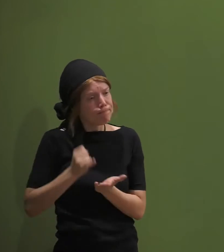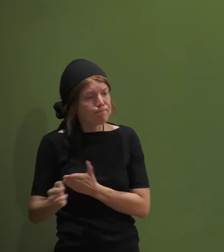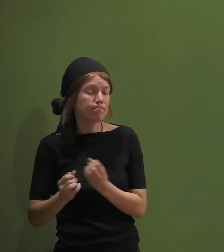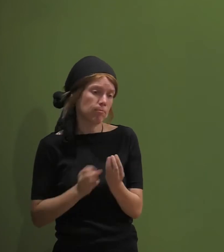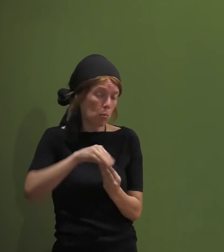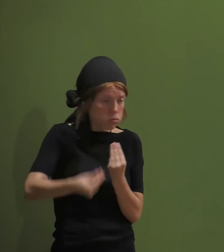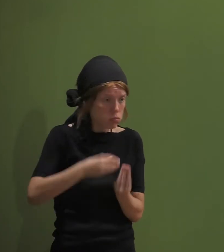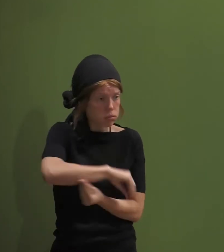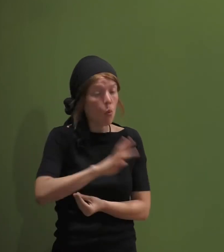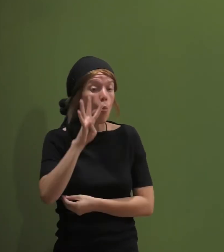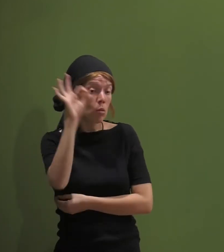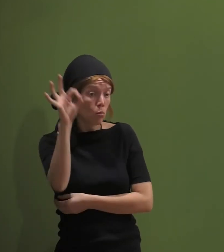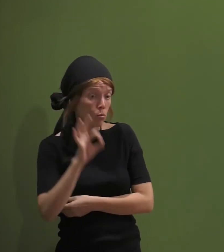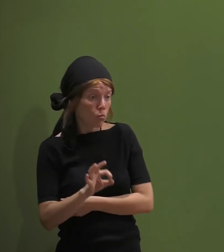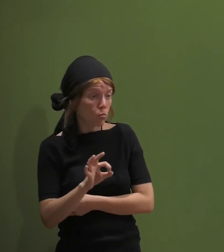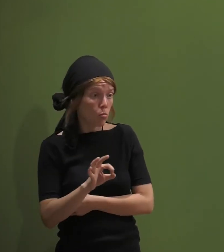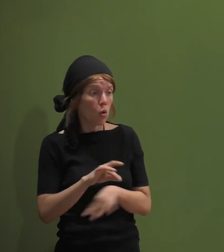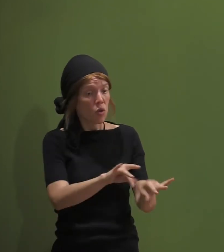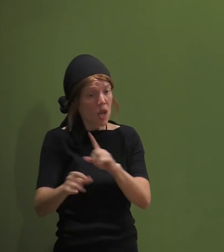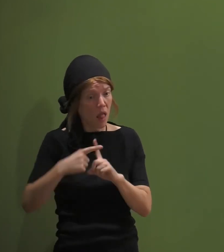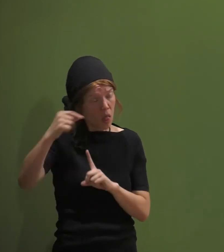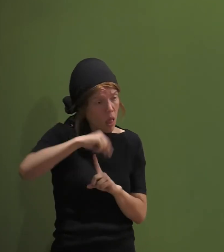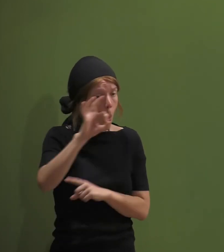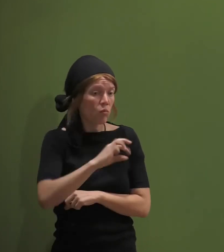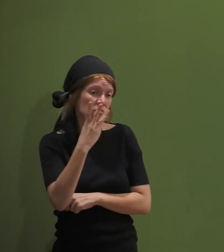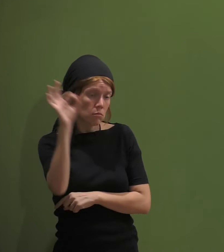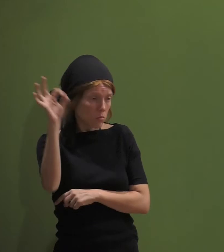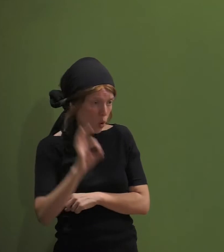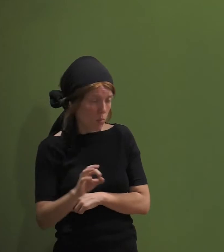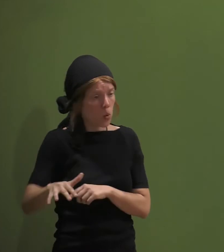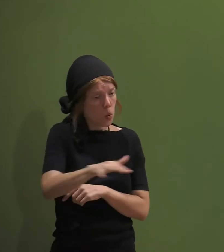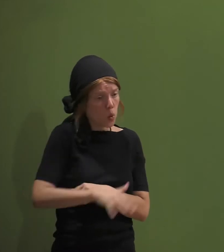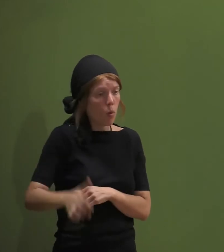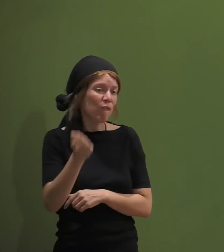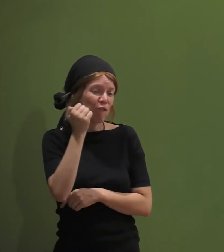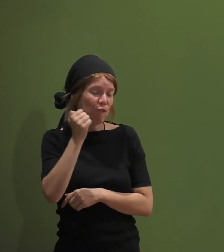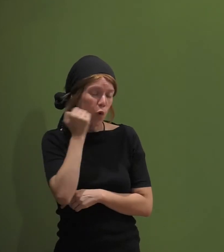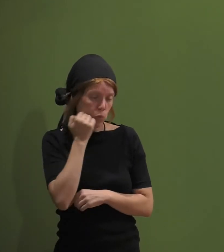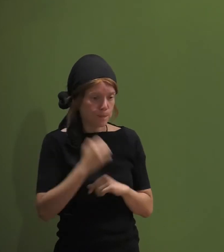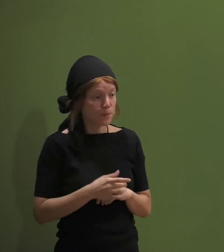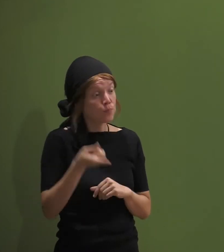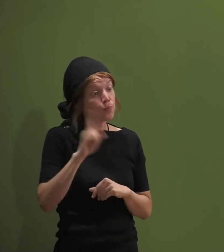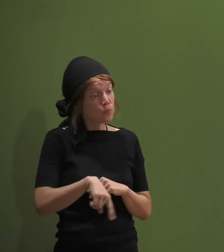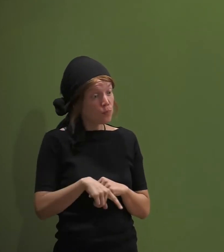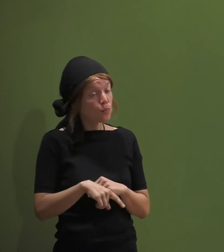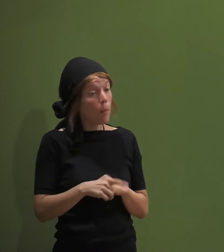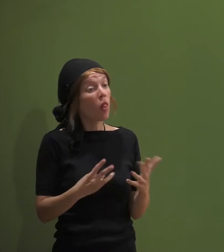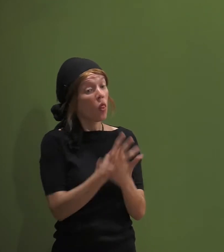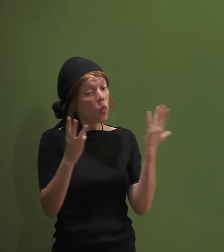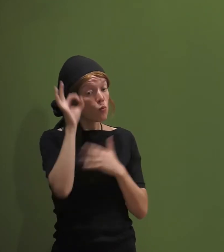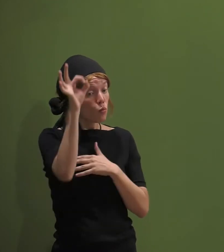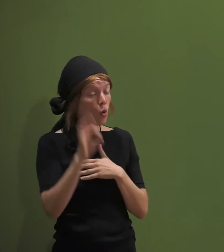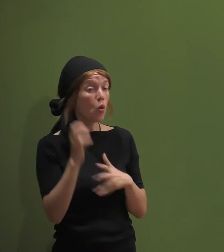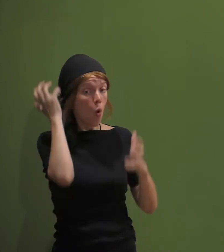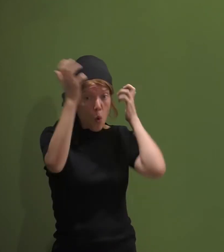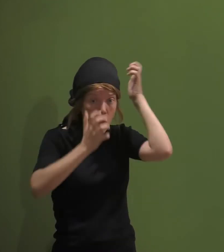e industriales, un 4% de las tierras de cereales o un 3% de la superficie de frutales. Además de criarse, un 18%